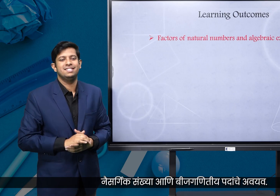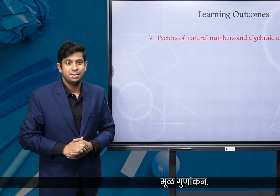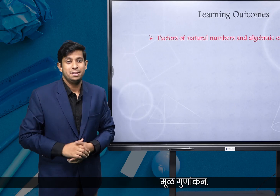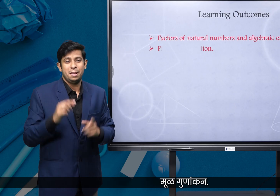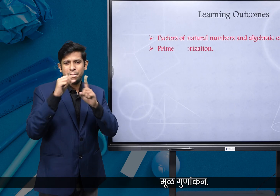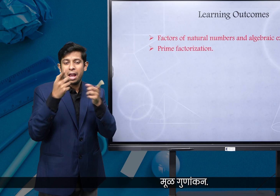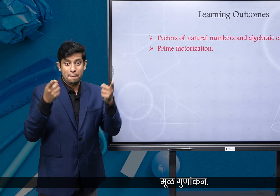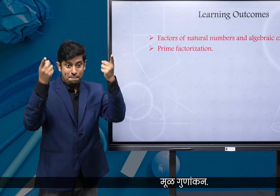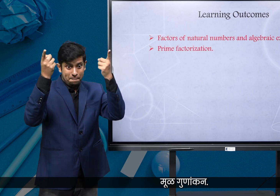मूळ मूल्यांकन.